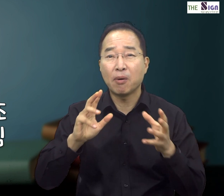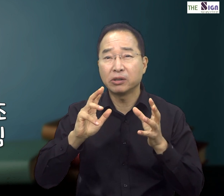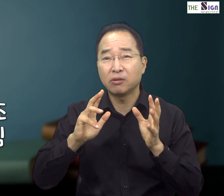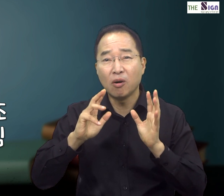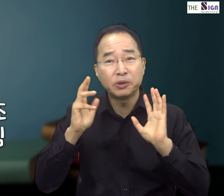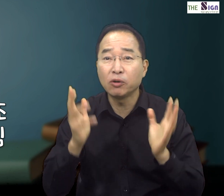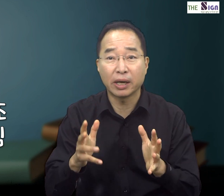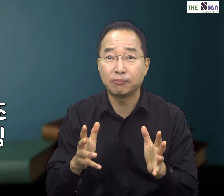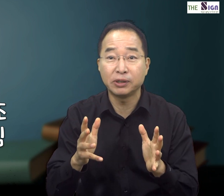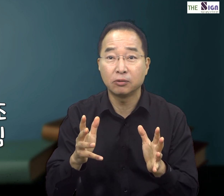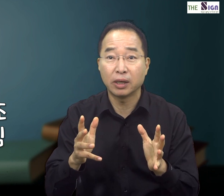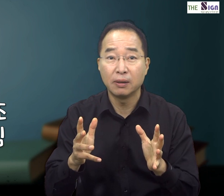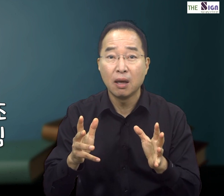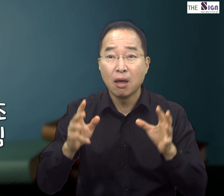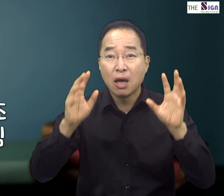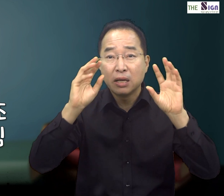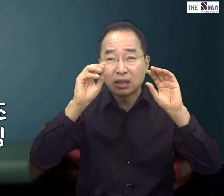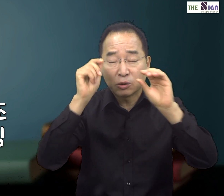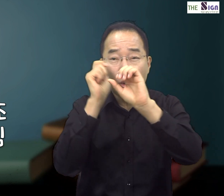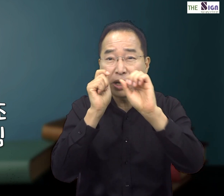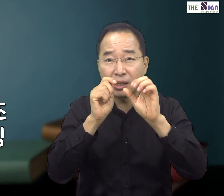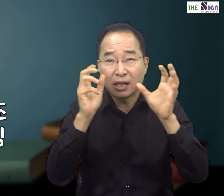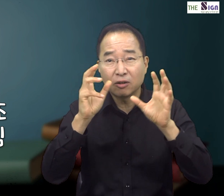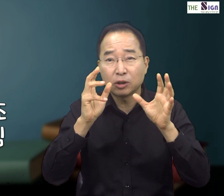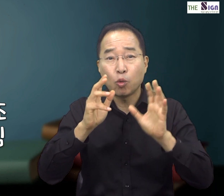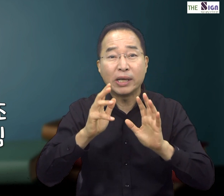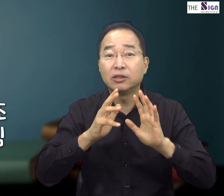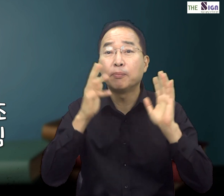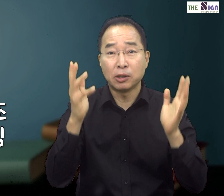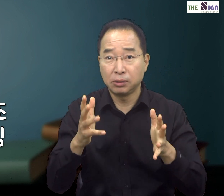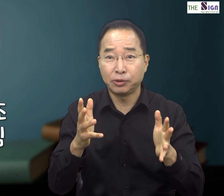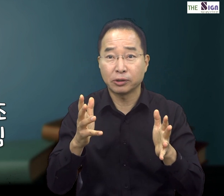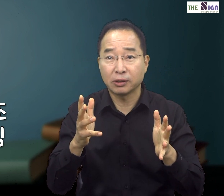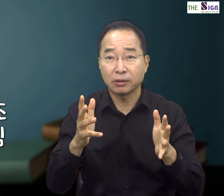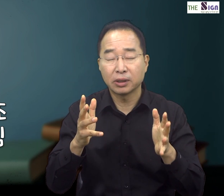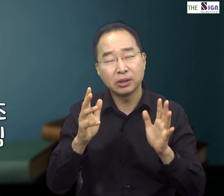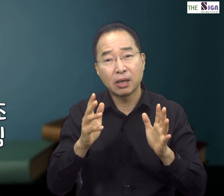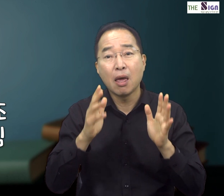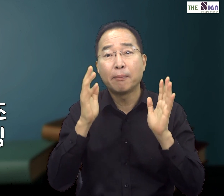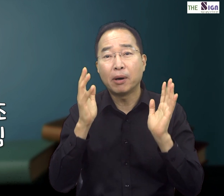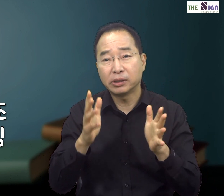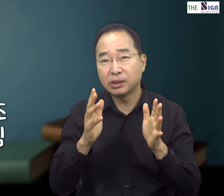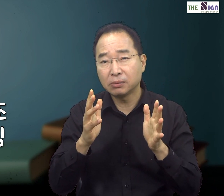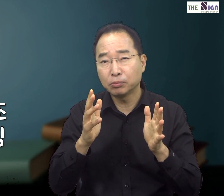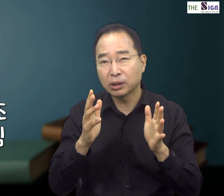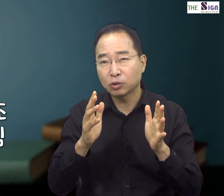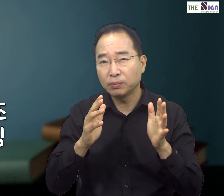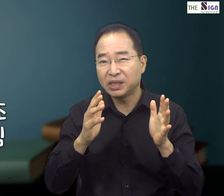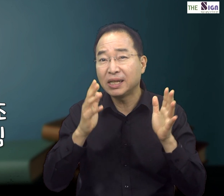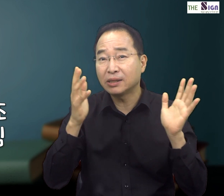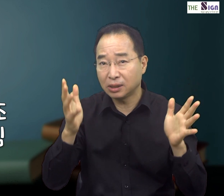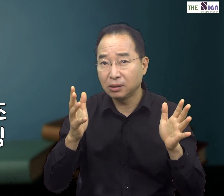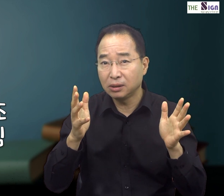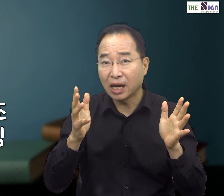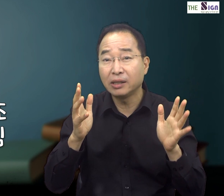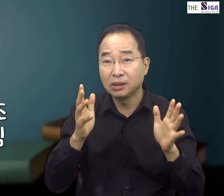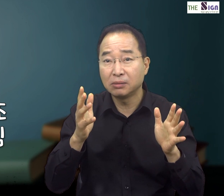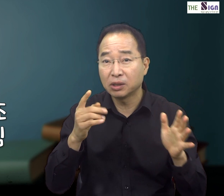멋을 엄청나게 부린 거야. 그러니까 조각이나 이런 것들은 완전히 멋을 부렸어. 그러니까 이제 멋있음보다 조금 지나친 약간 느낌이지.